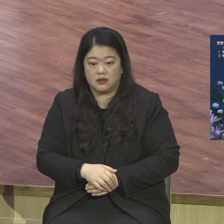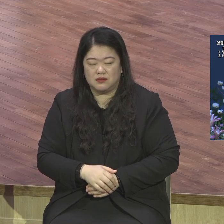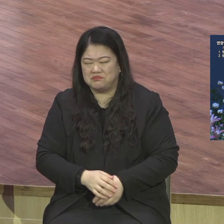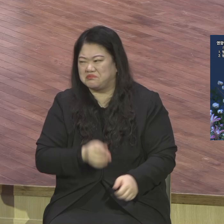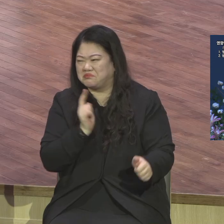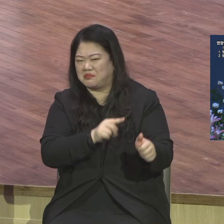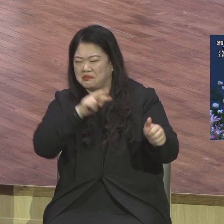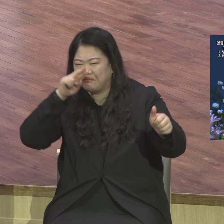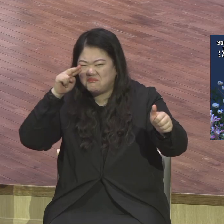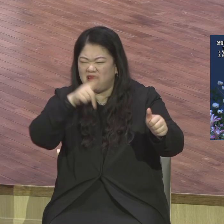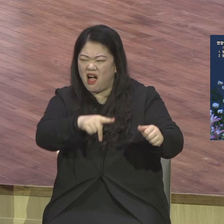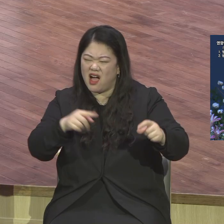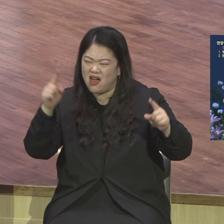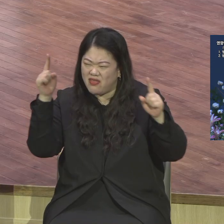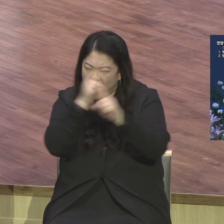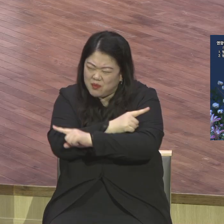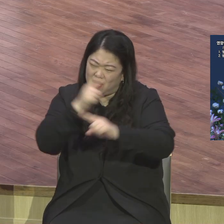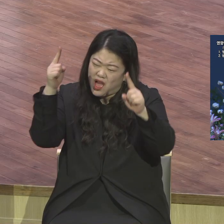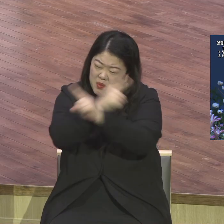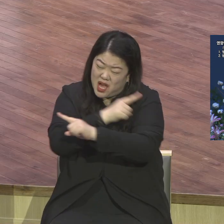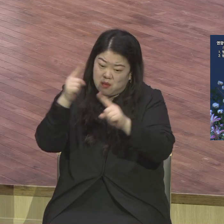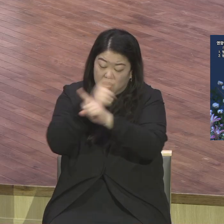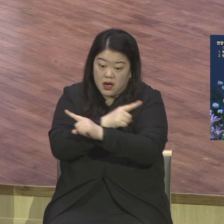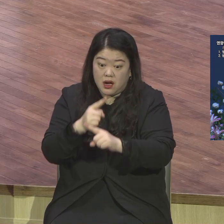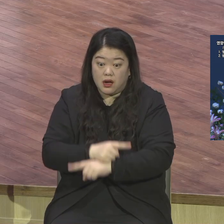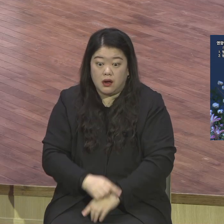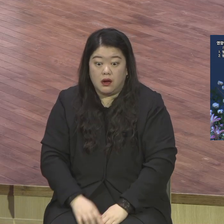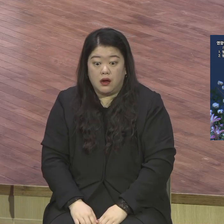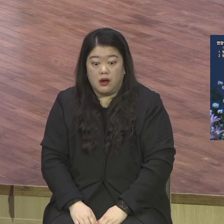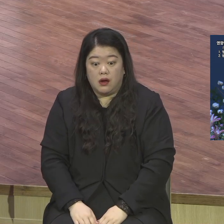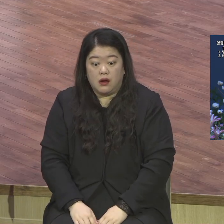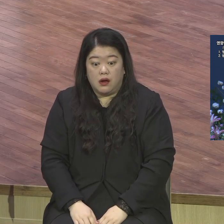것입니다. 계속 죽이는 말만 해요, 서로가 서로에게.